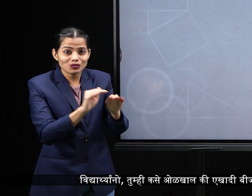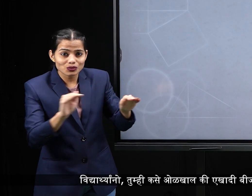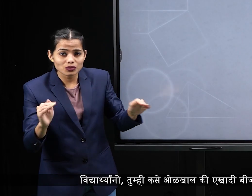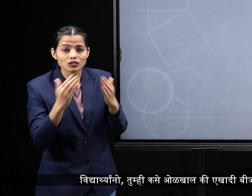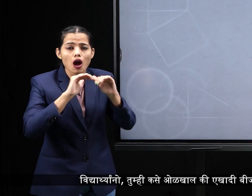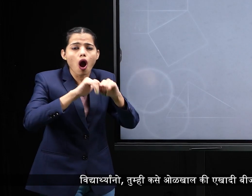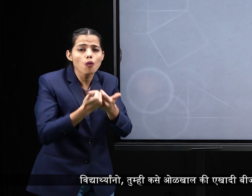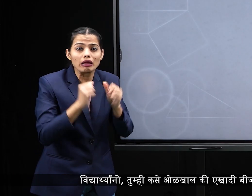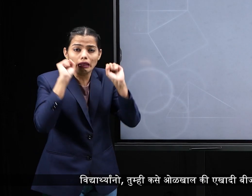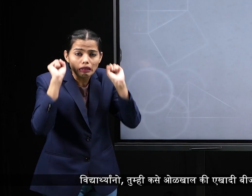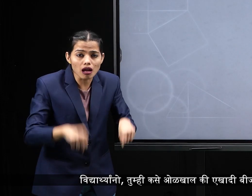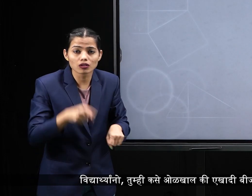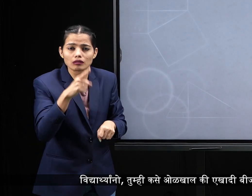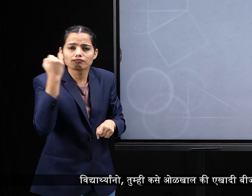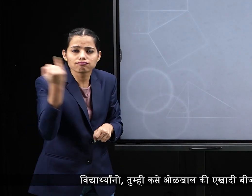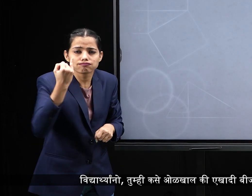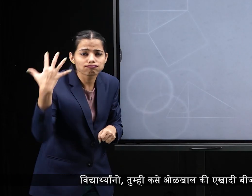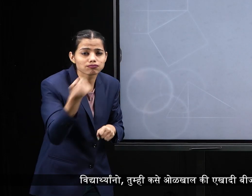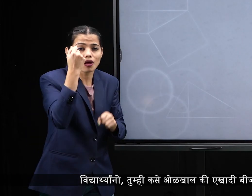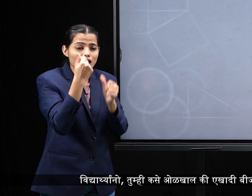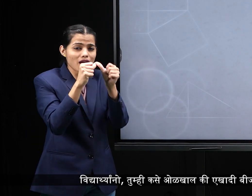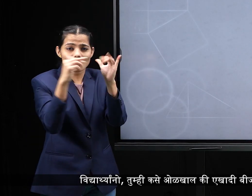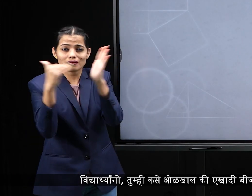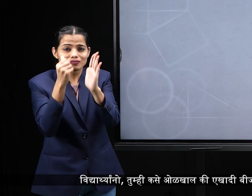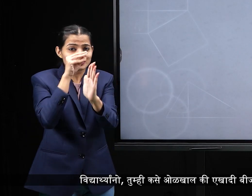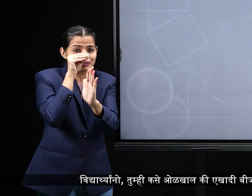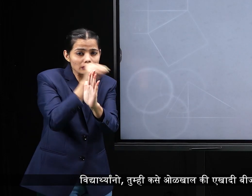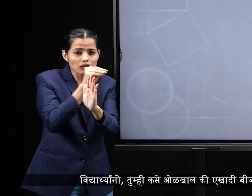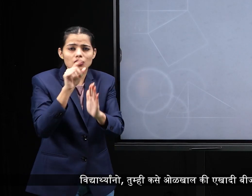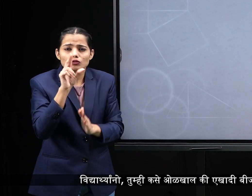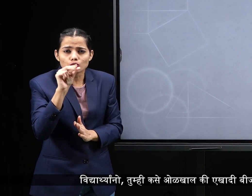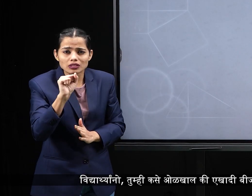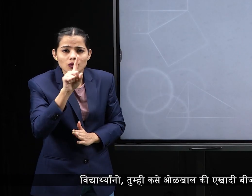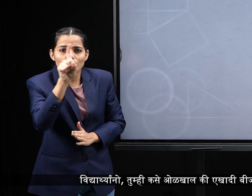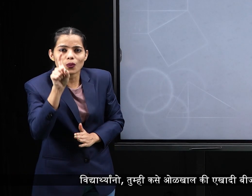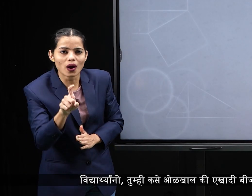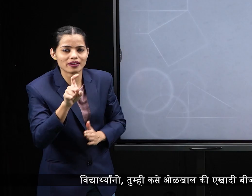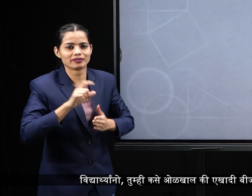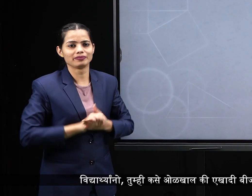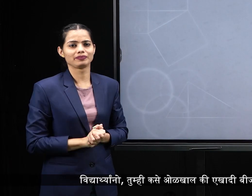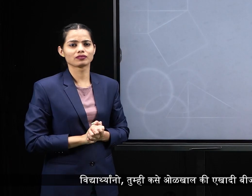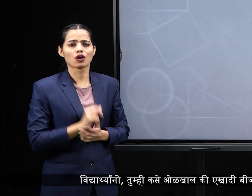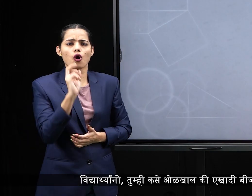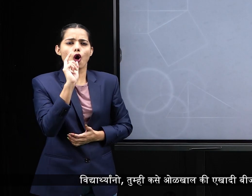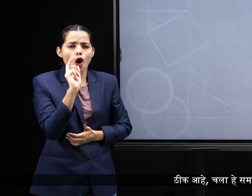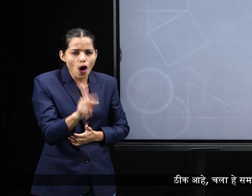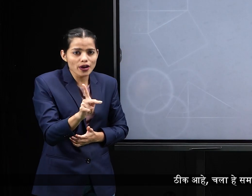विद्यार्थ्यांनो, तुम्ही कसे ओळखाल की एखादी बीजगणिती संख्या बहुपदी आहे की नाही? ठीक